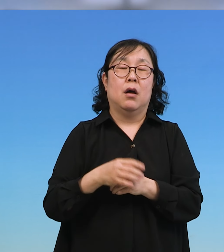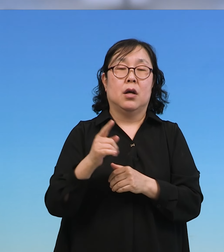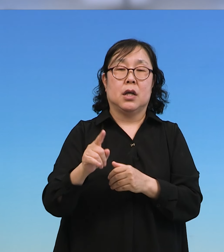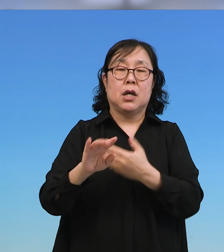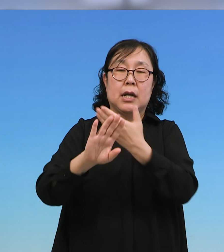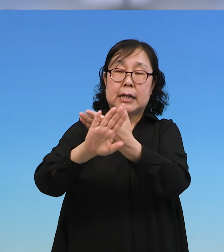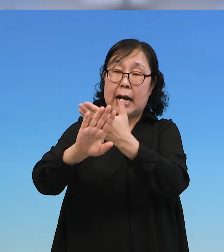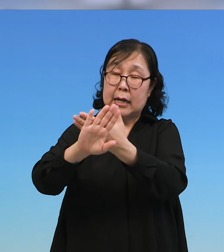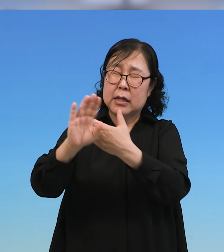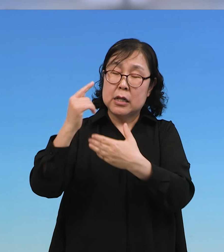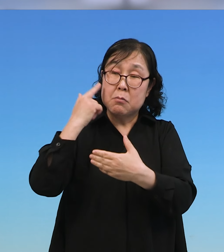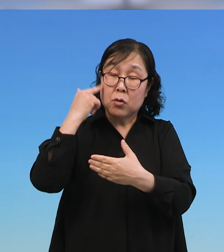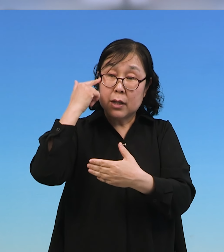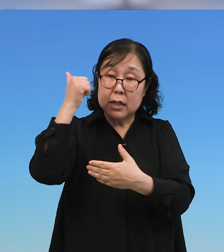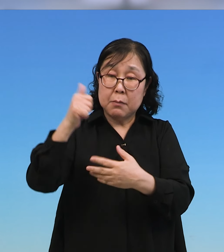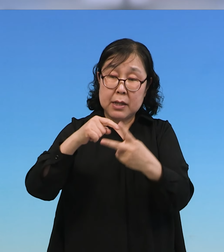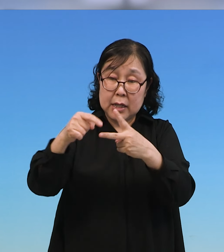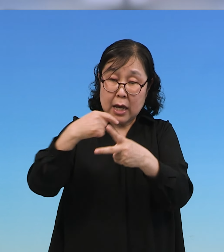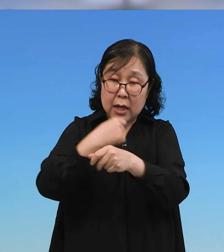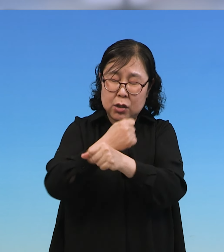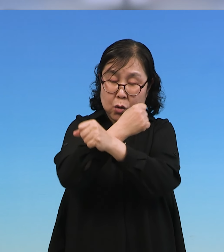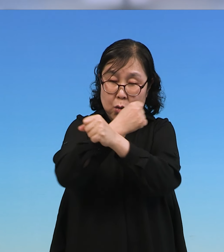얼마나 오랫동안 누리고 있었느냐고요.